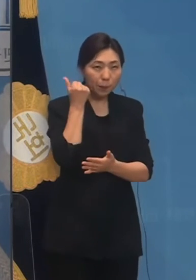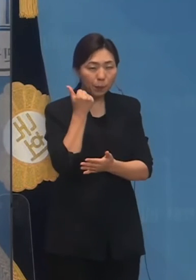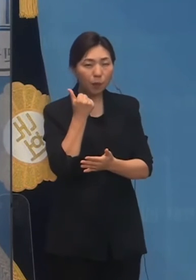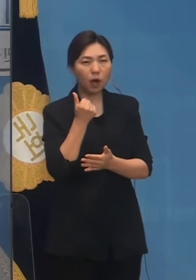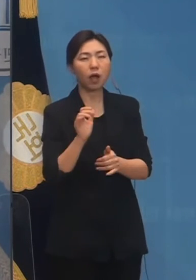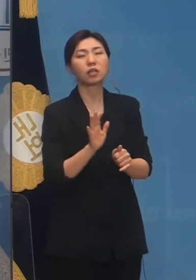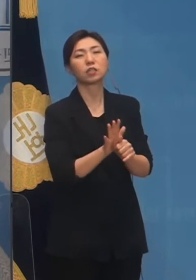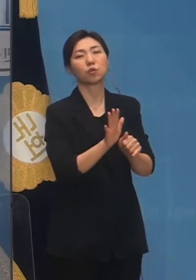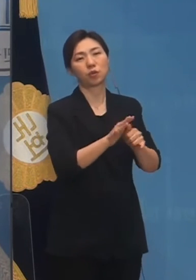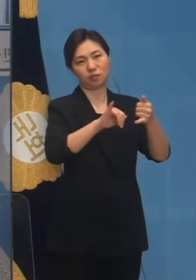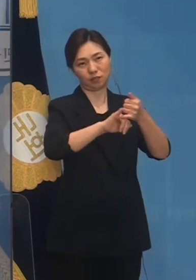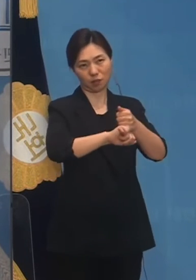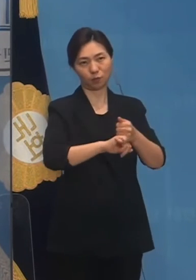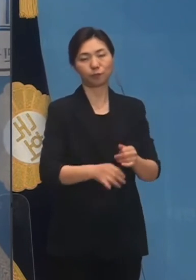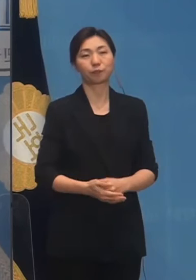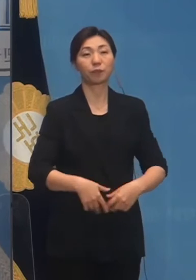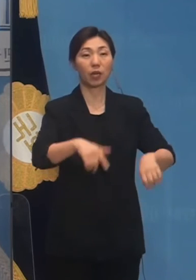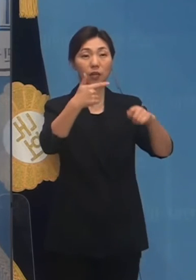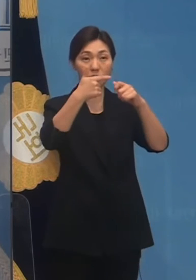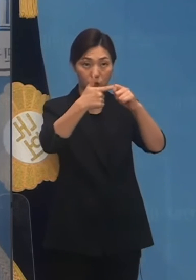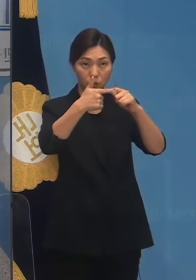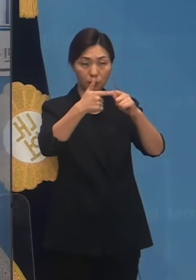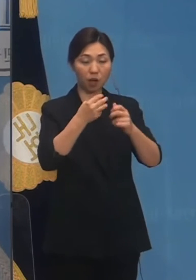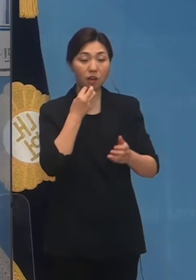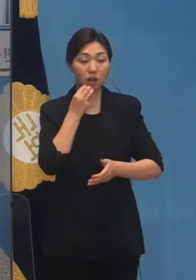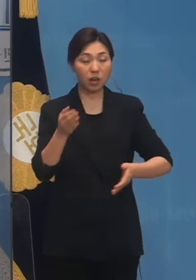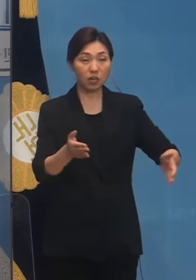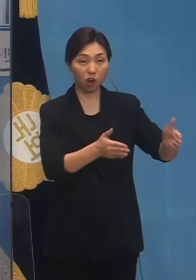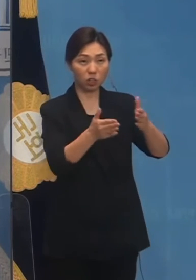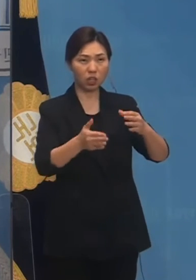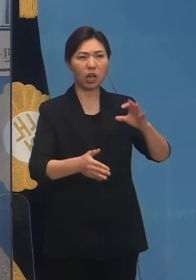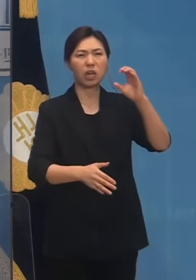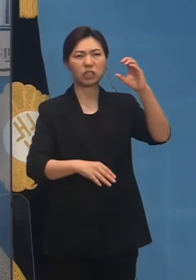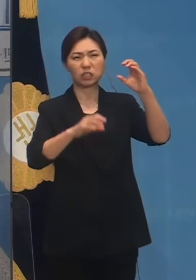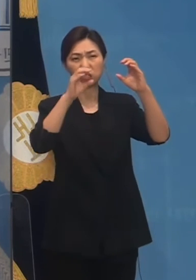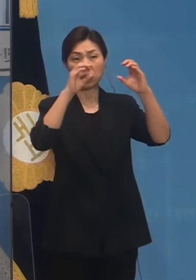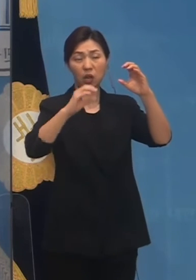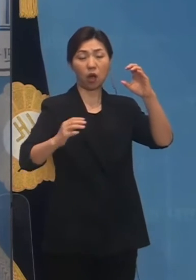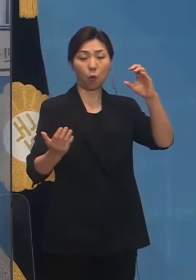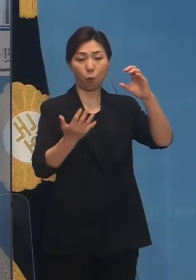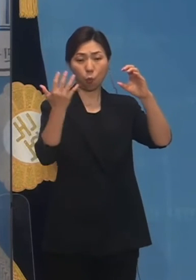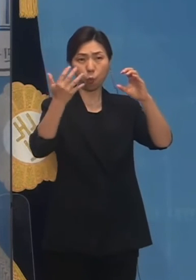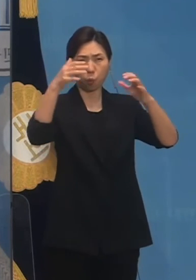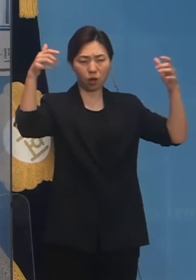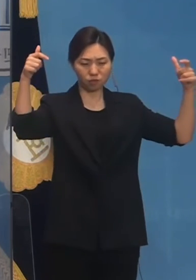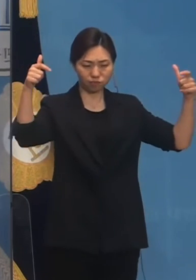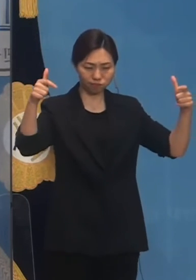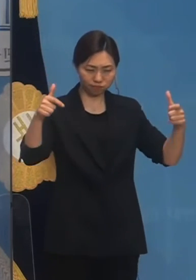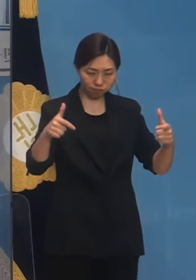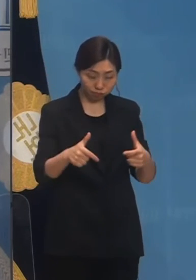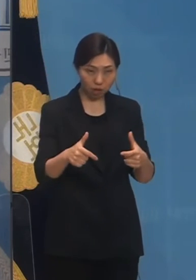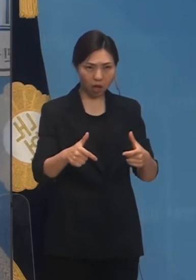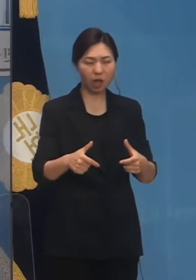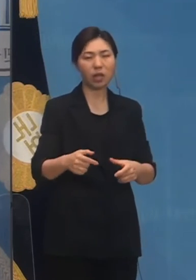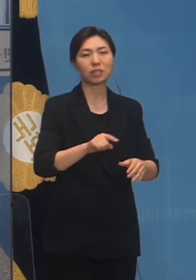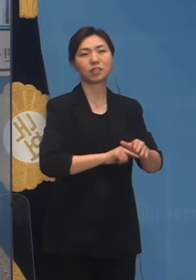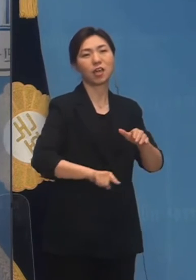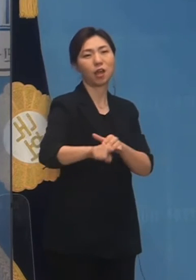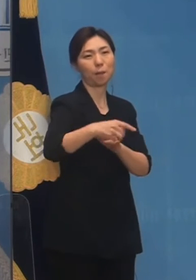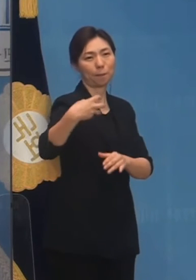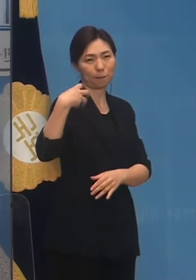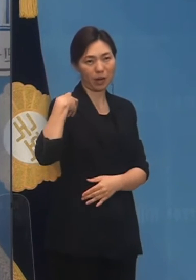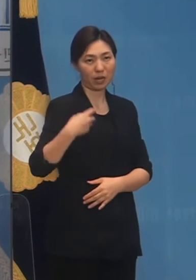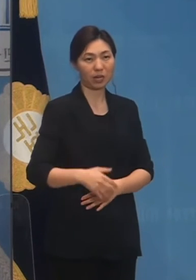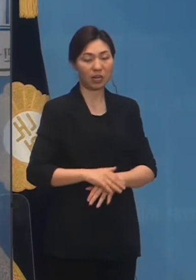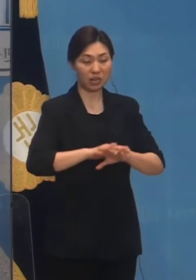하겠습니다. 여섯째, 경기도가 탄소중립의 선두주자가 되겠습니다. 기후변화에 대응한 에너지 대전환은 우리